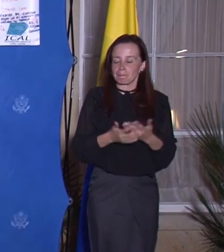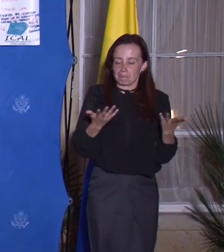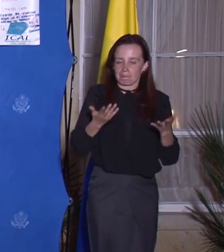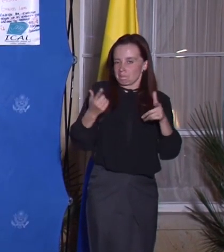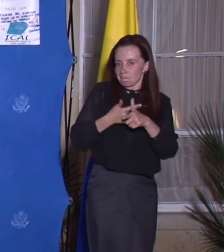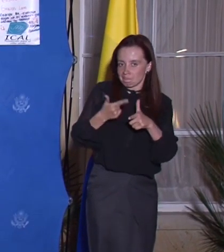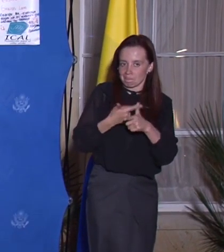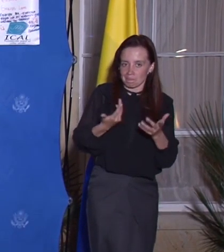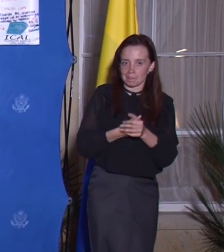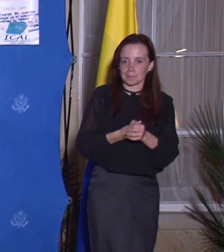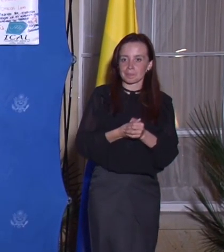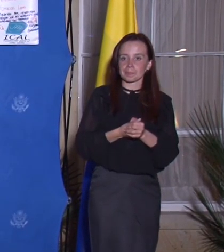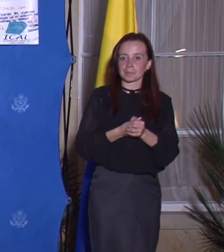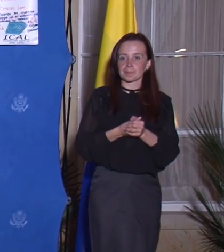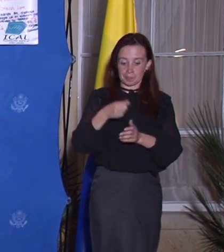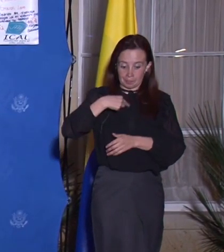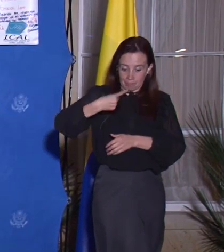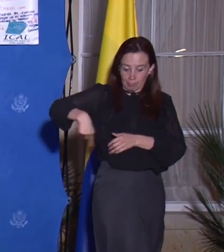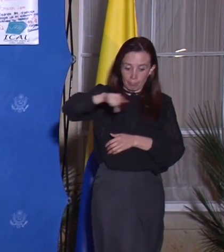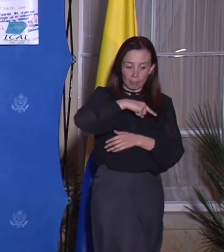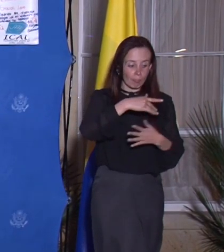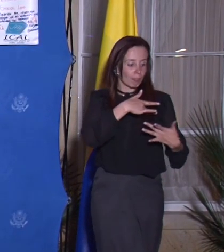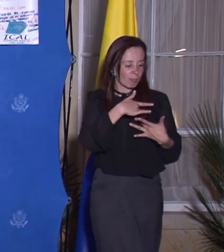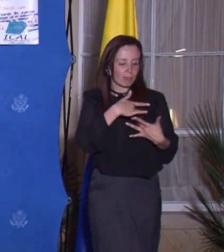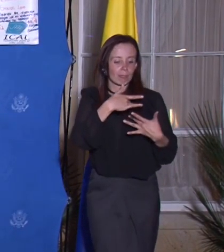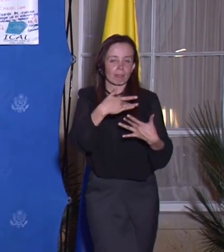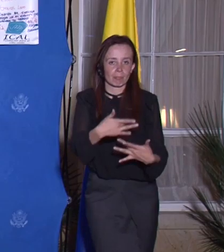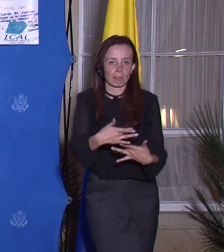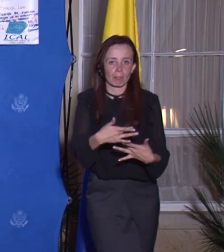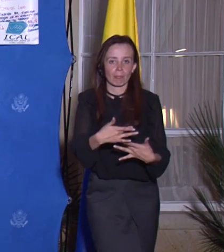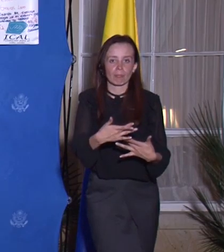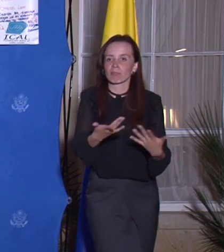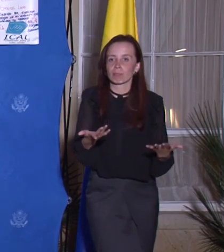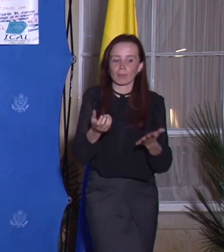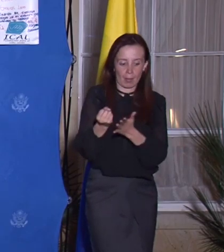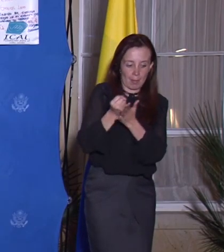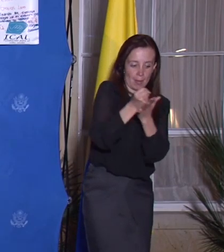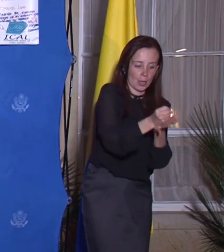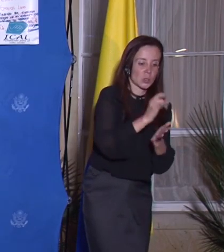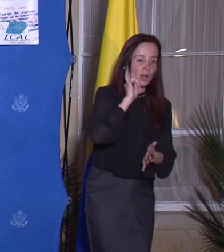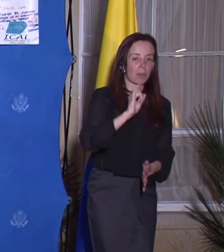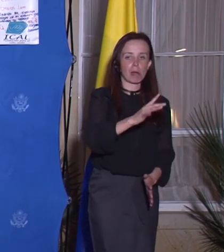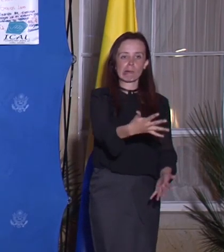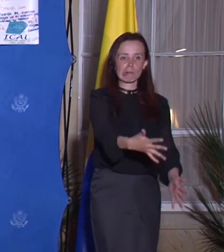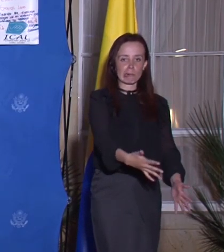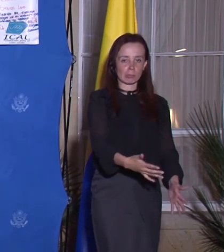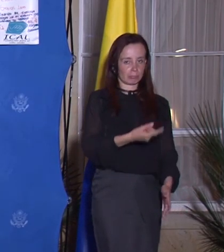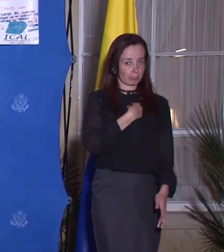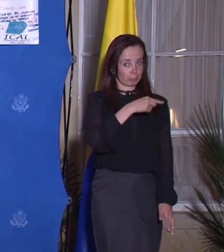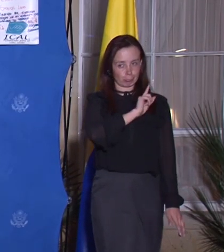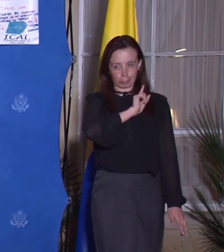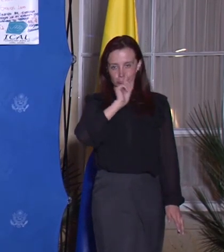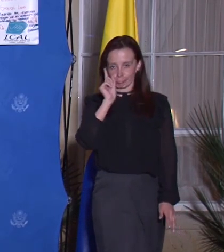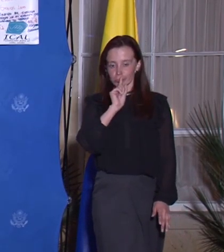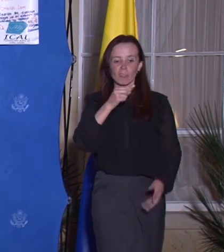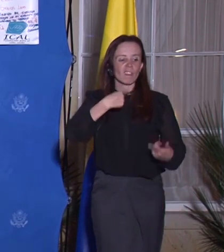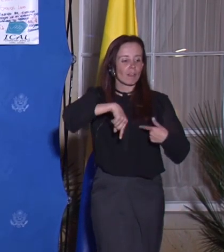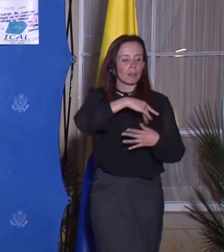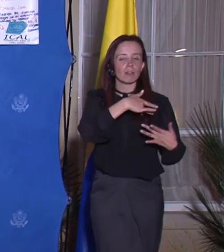Entonces, no estamos donando una ayuda auditiva de mala calidad. Estamos